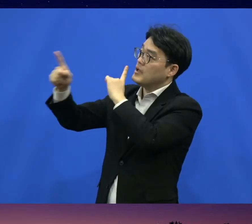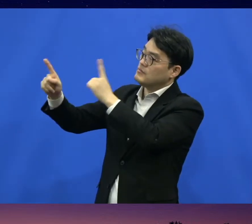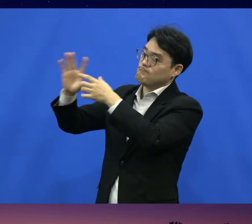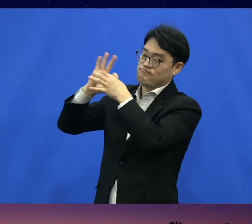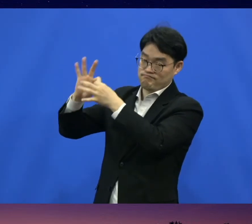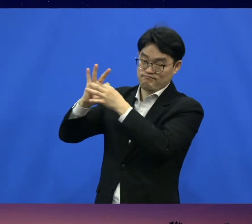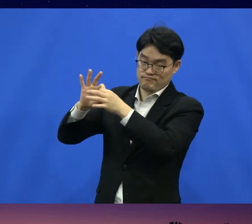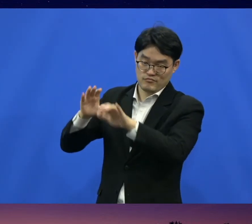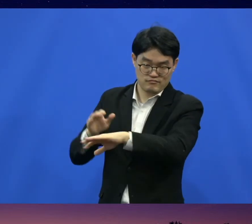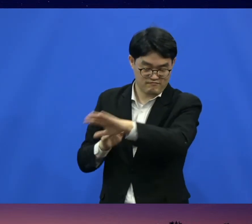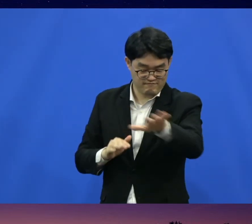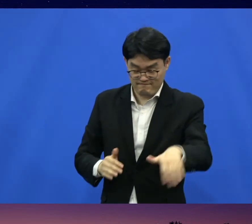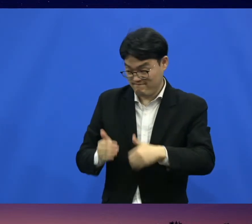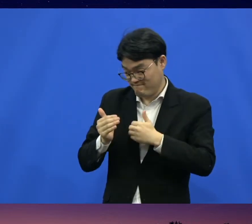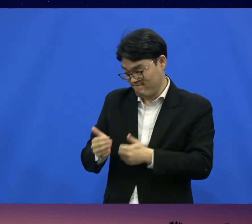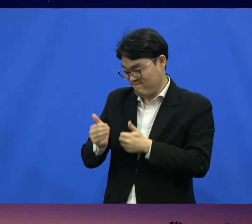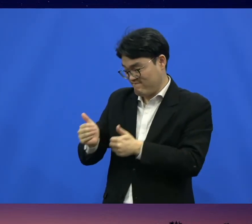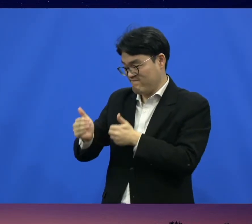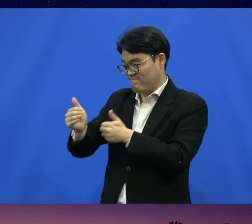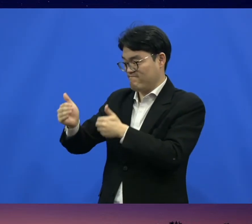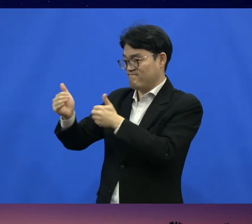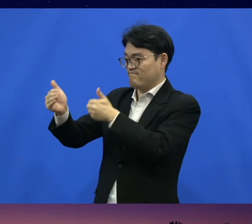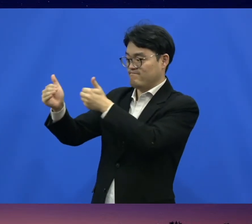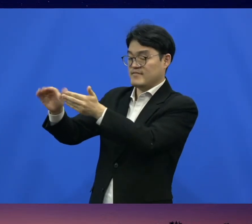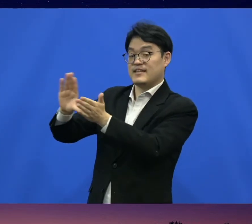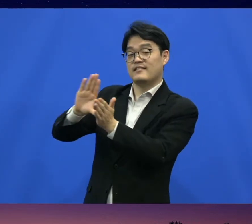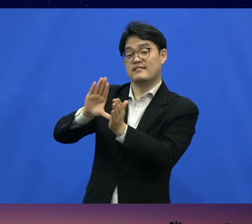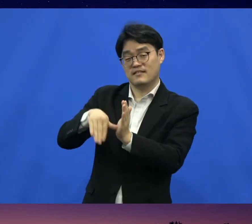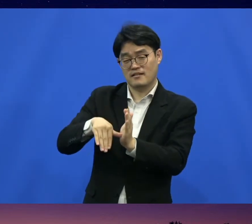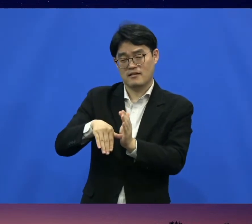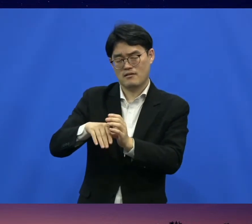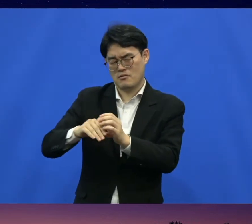과정 자체에 우리가 온전히 순종하고 있는지,